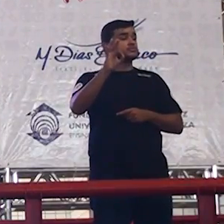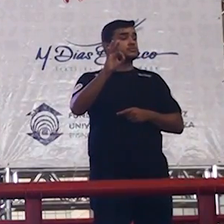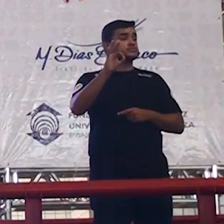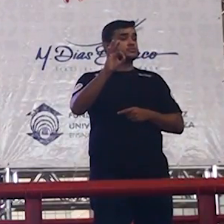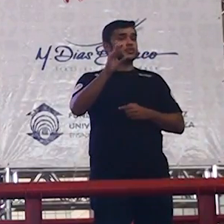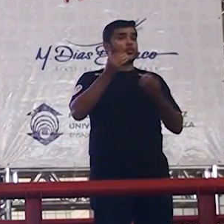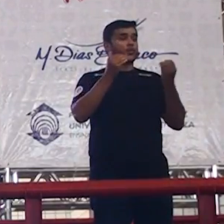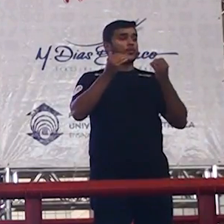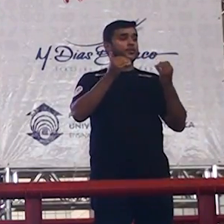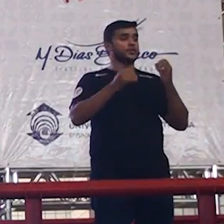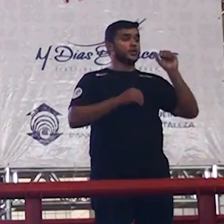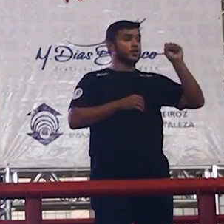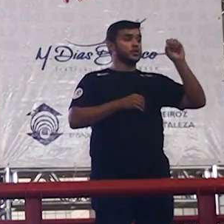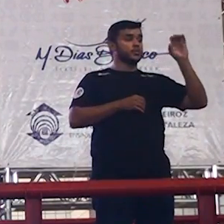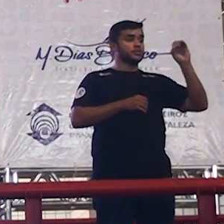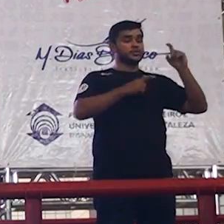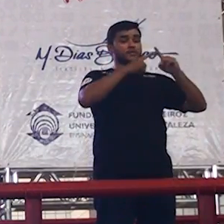80% de 80% dá